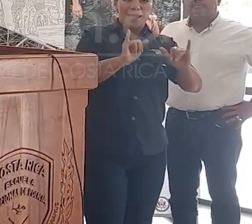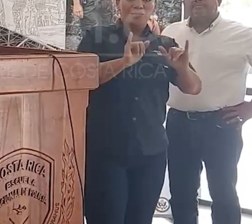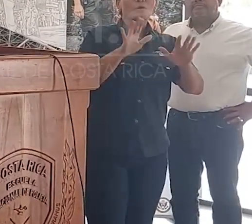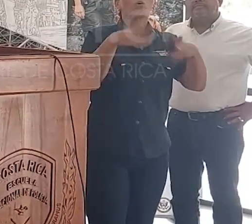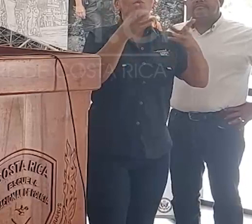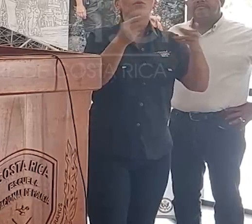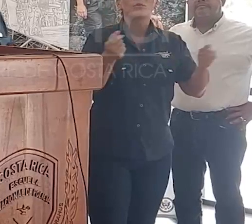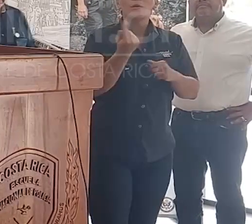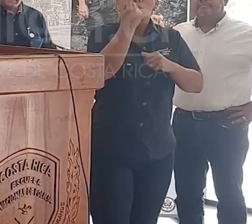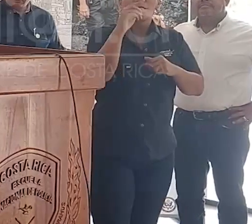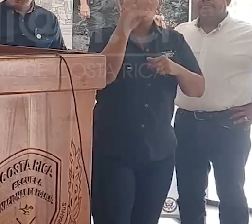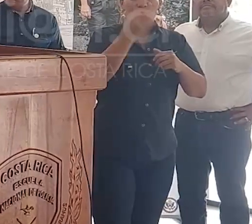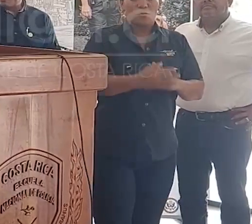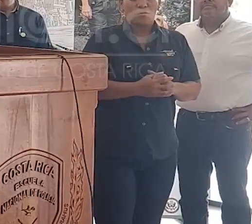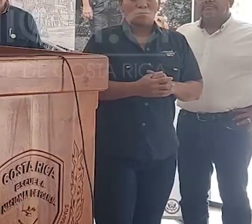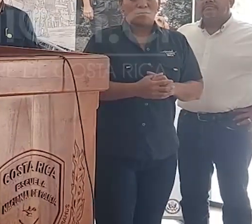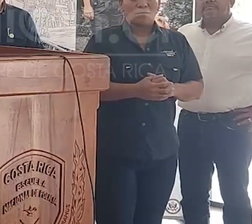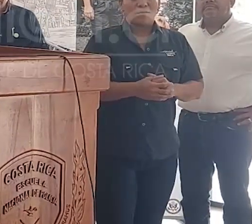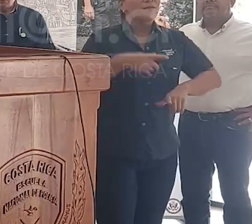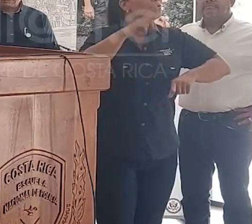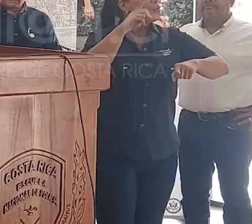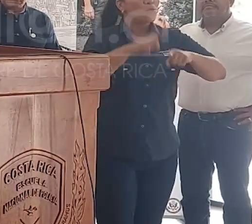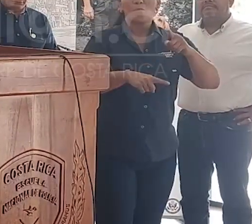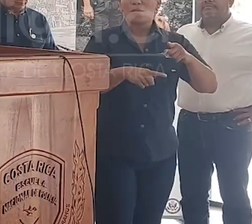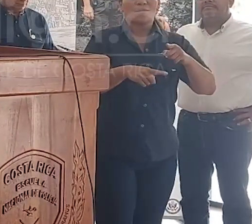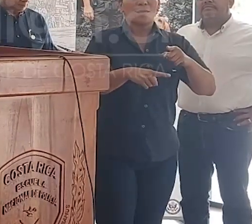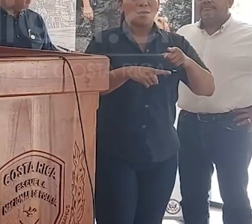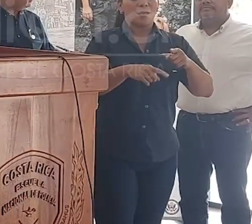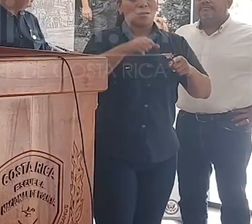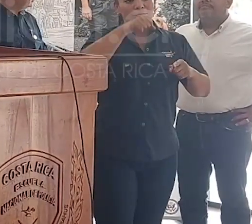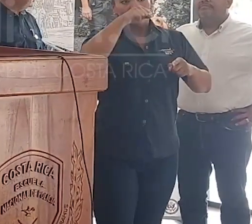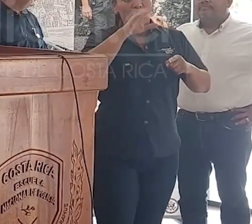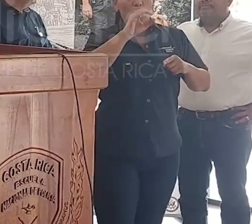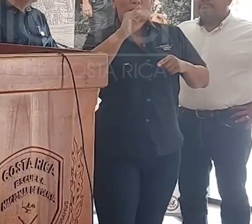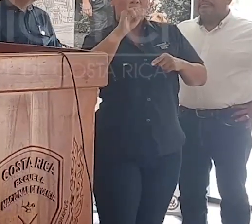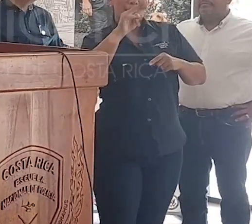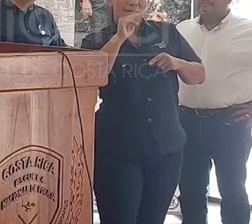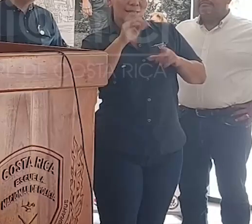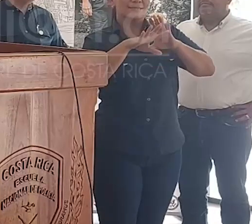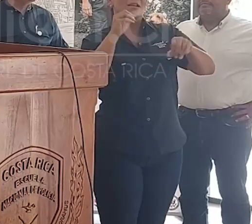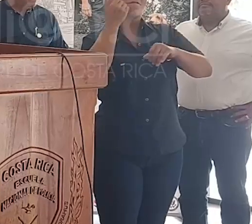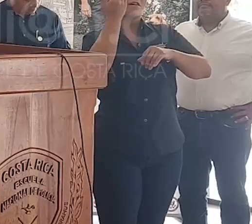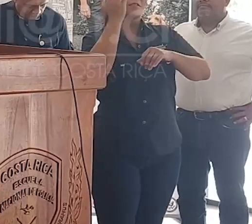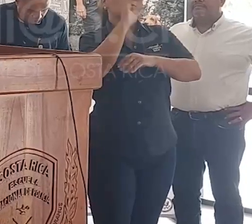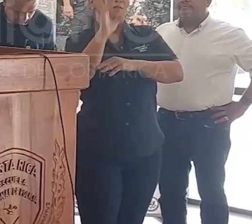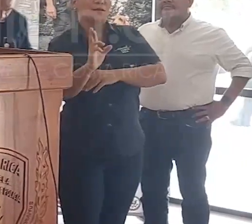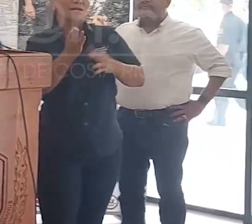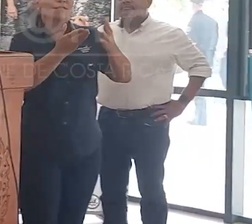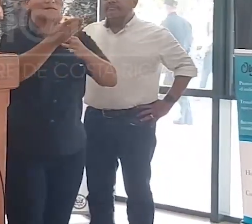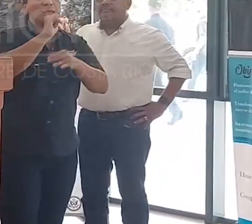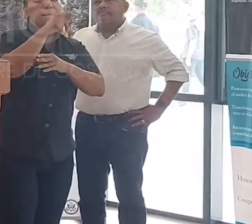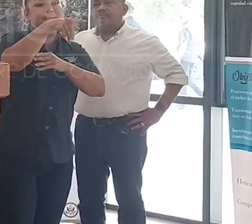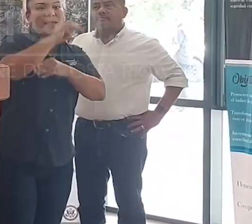una manera: que no pueda salir la cocaína fácil de Costa Rica a través de